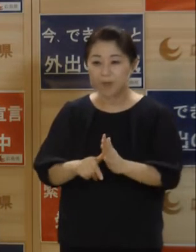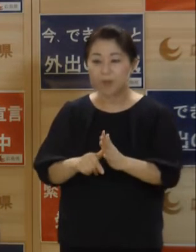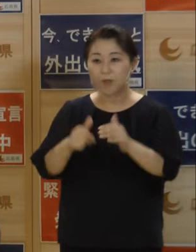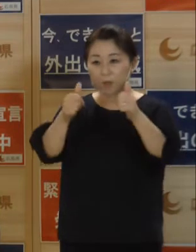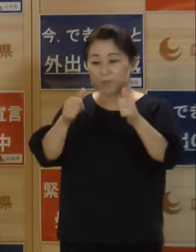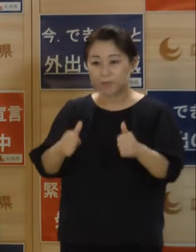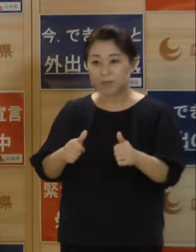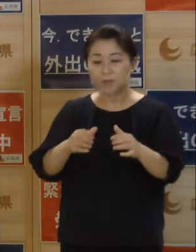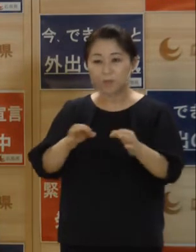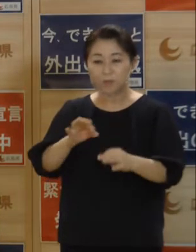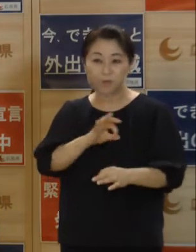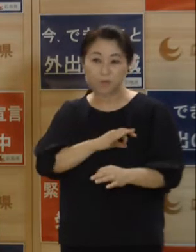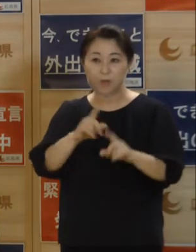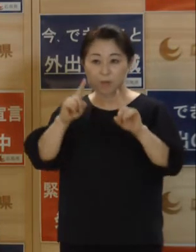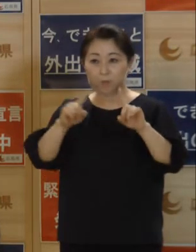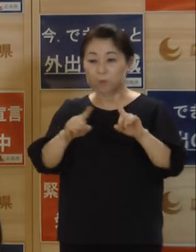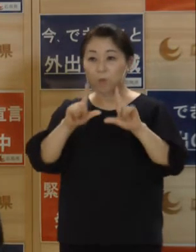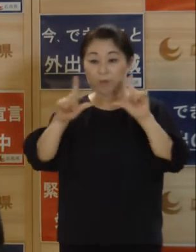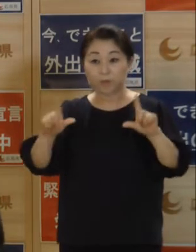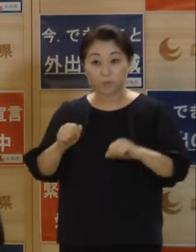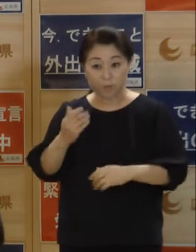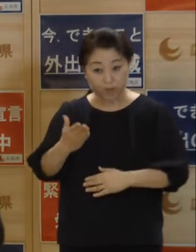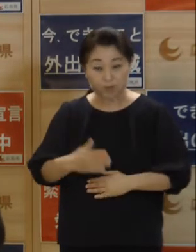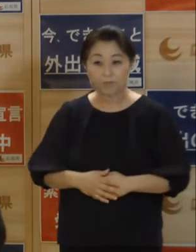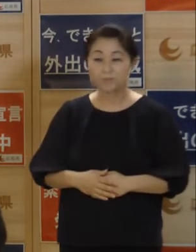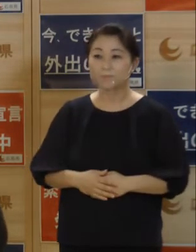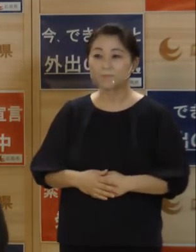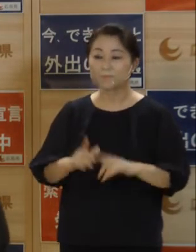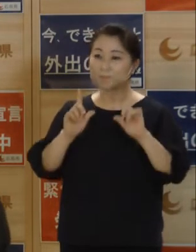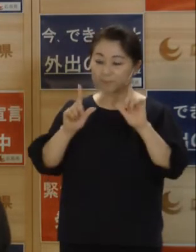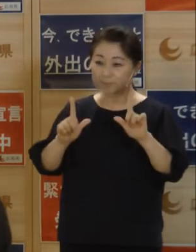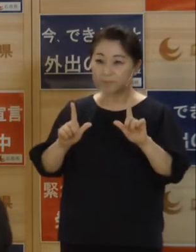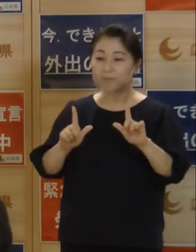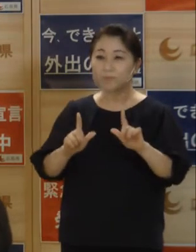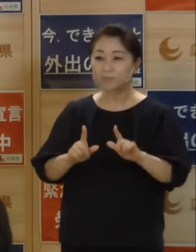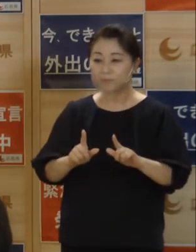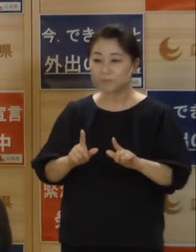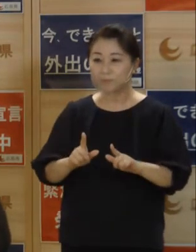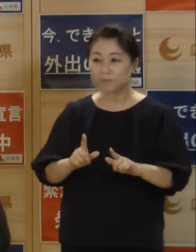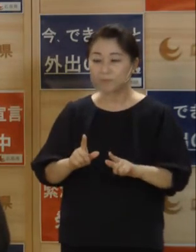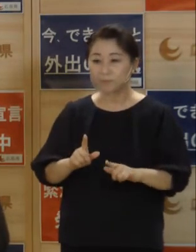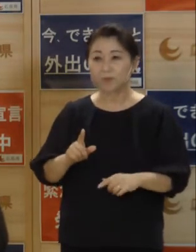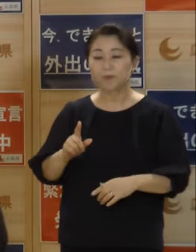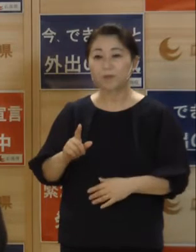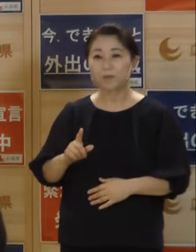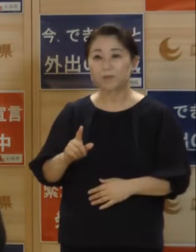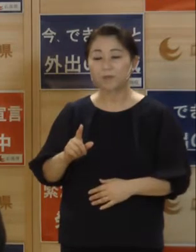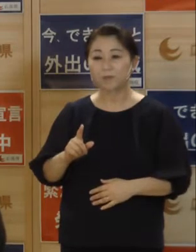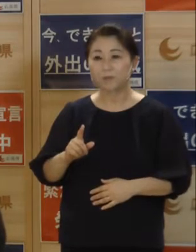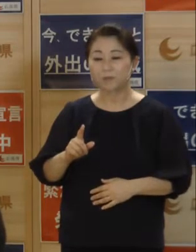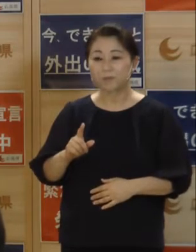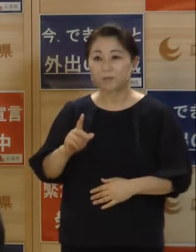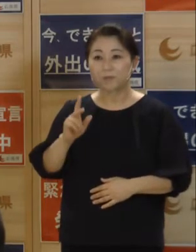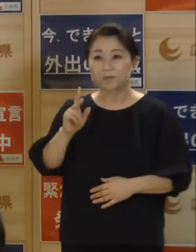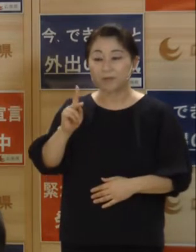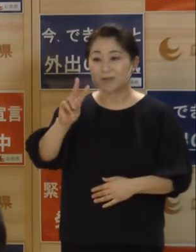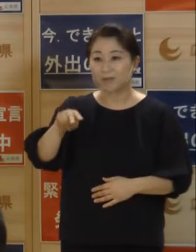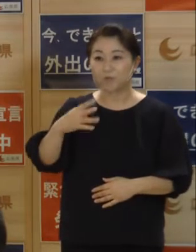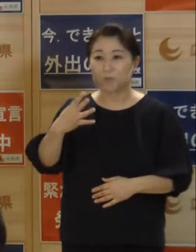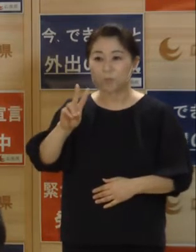という、 ですね、命令に応じない場合には過料を求めるということにな